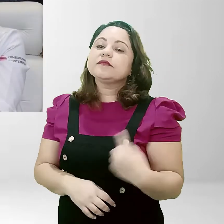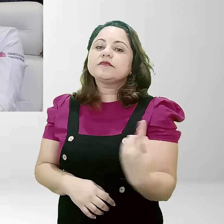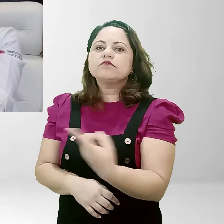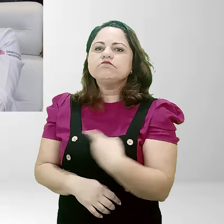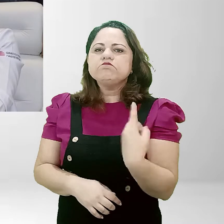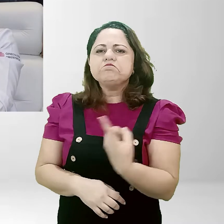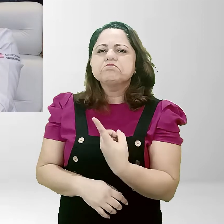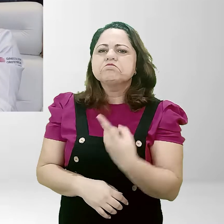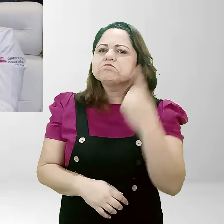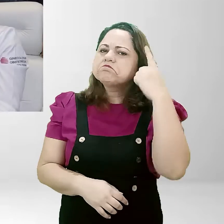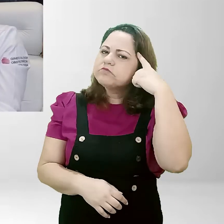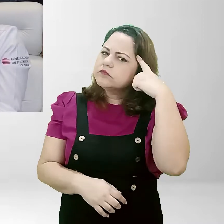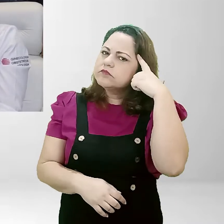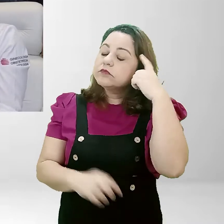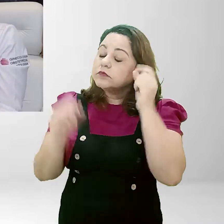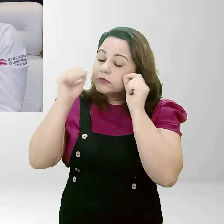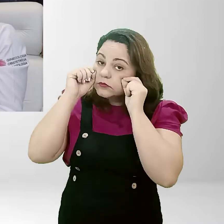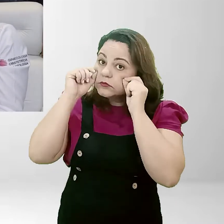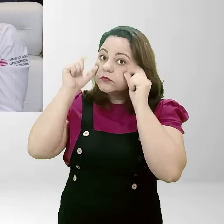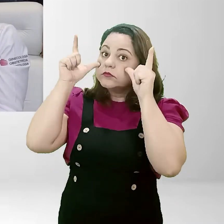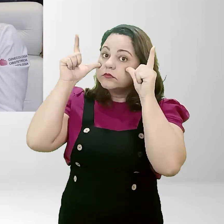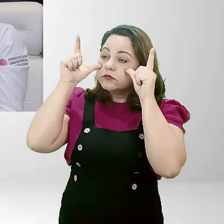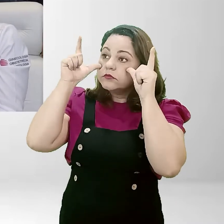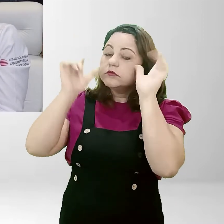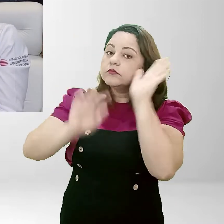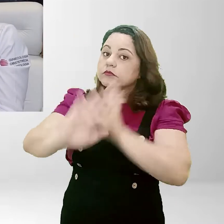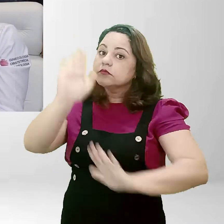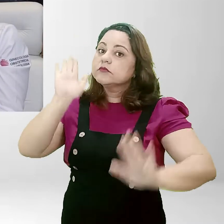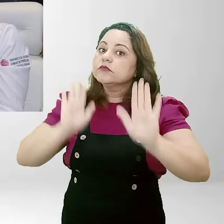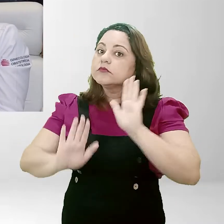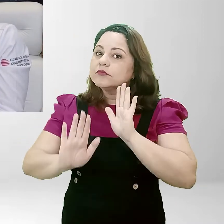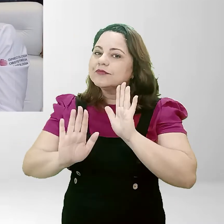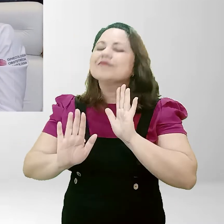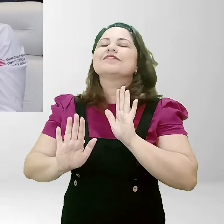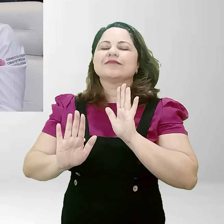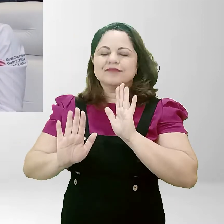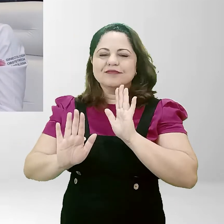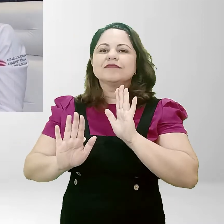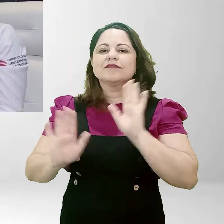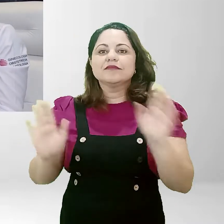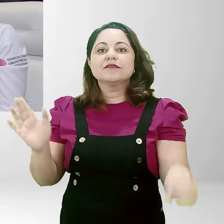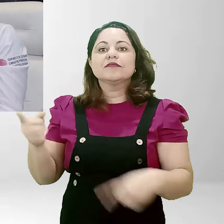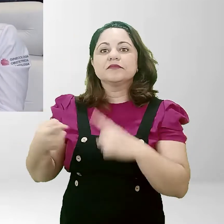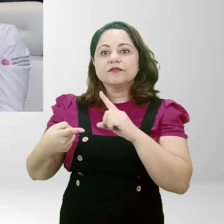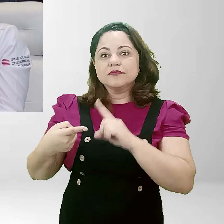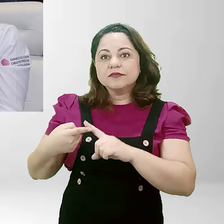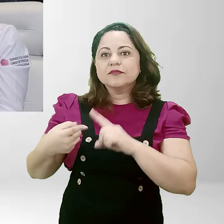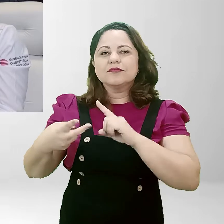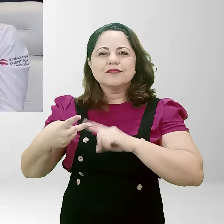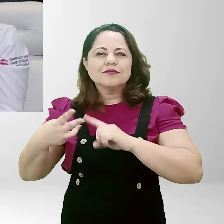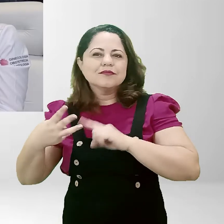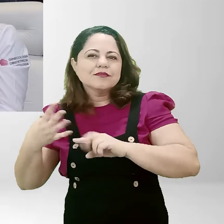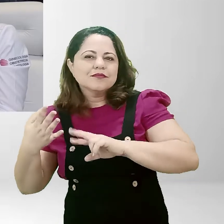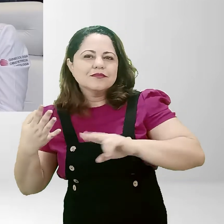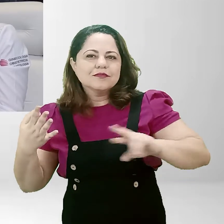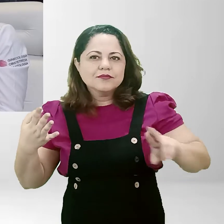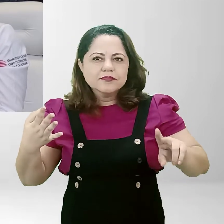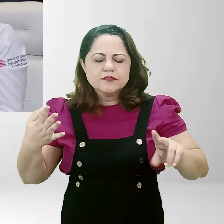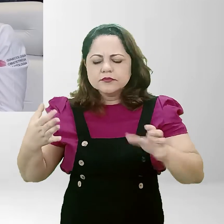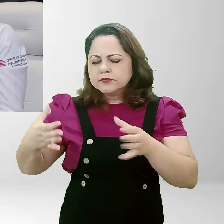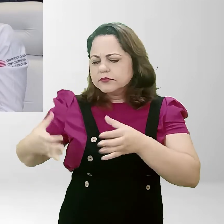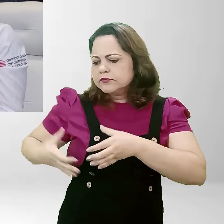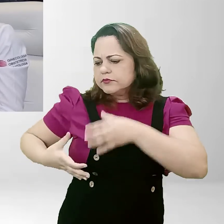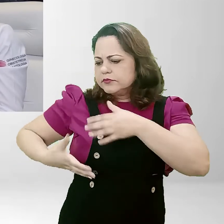E quais são os principais sinais e sintomas da doença? Os principais sinais são aparecimento de